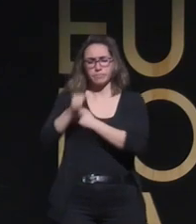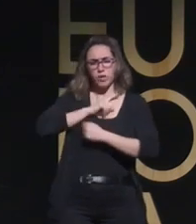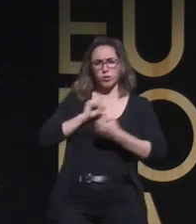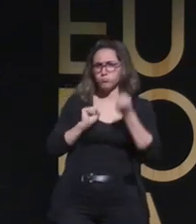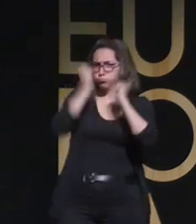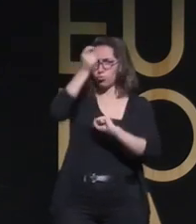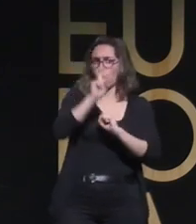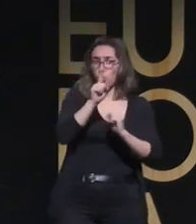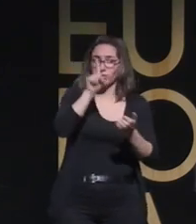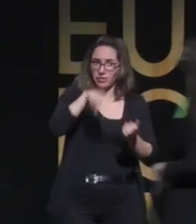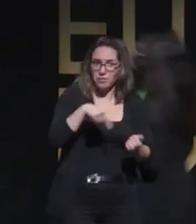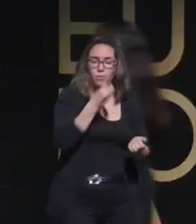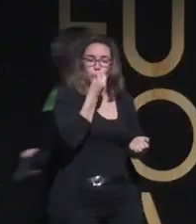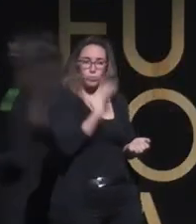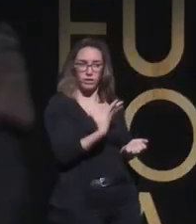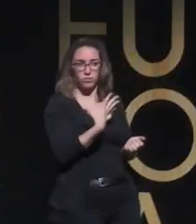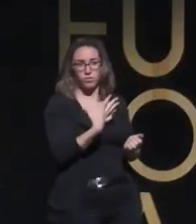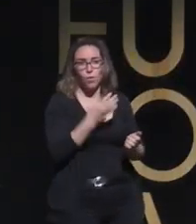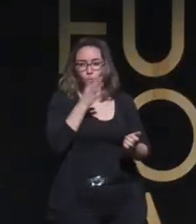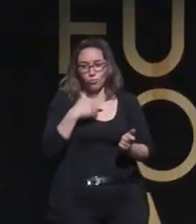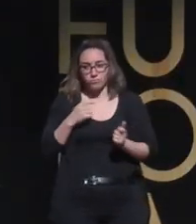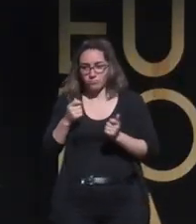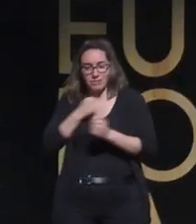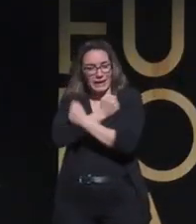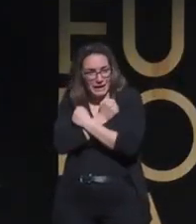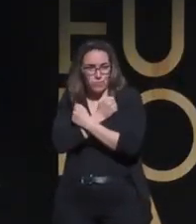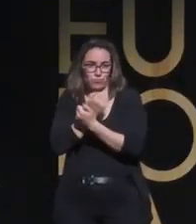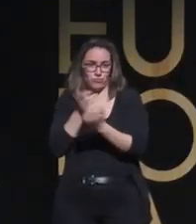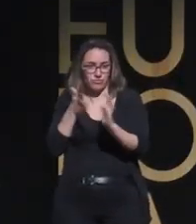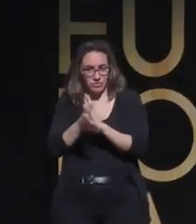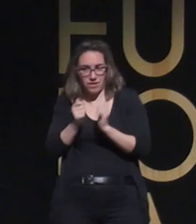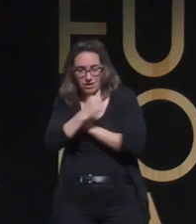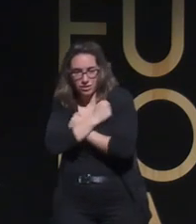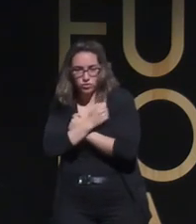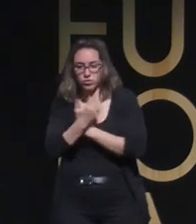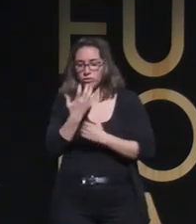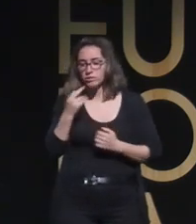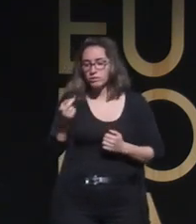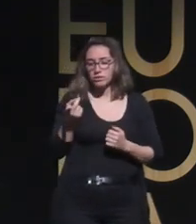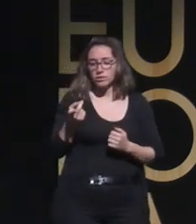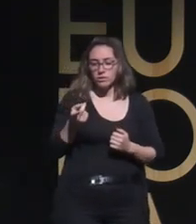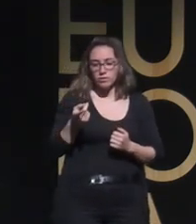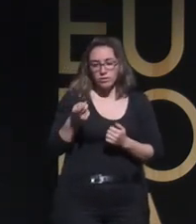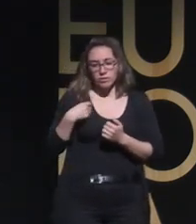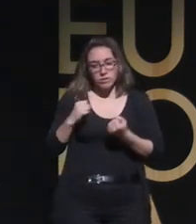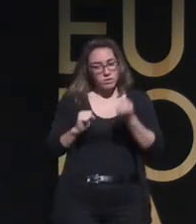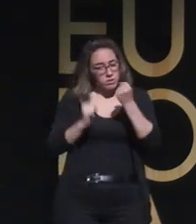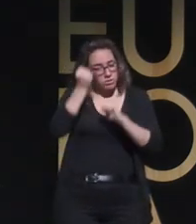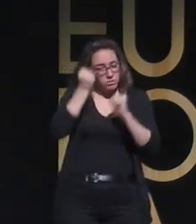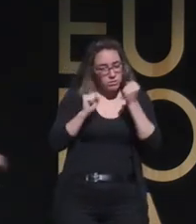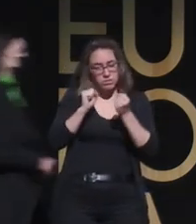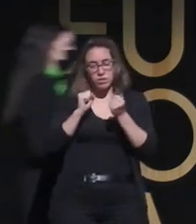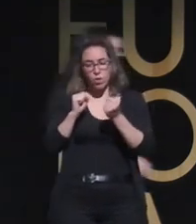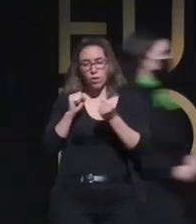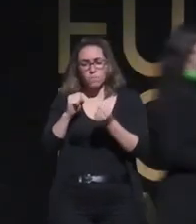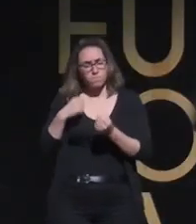por eso nos sacan de nuestros papeles, porque saben qué decirnos. Yo suelo decir, si dudas de tu hijo porque te saca de tus casillas, duda de él, pero no dudes de su